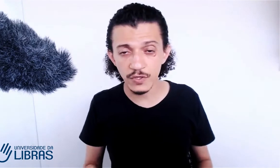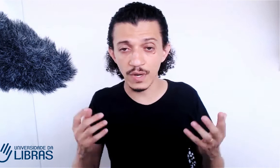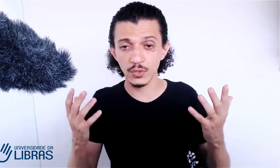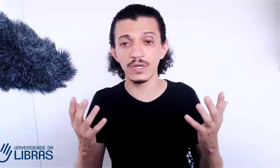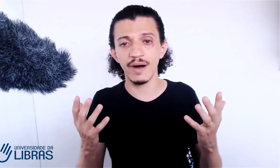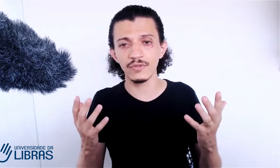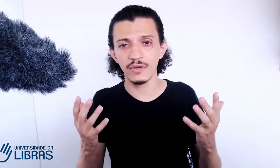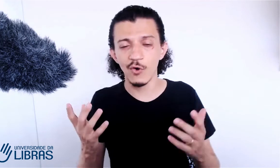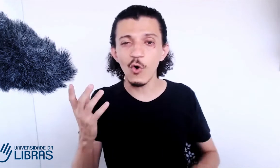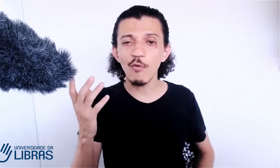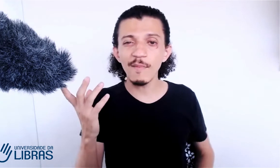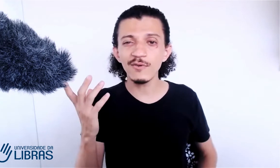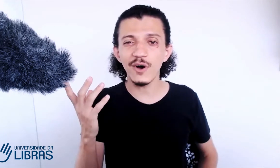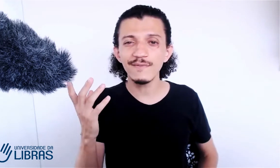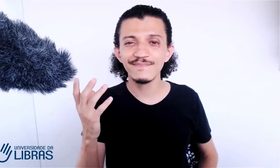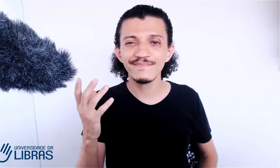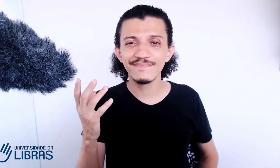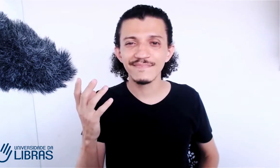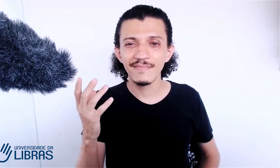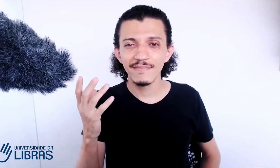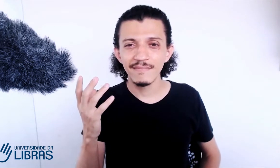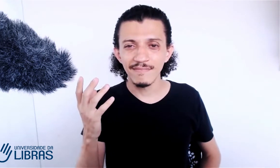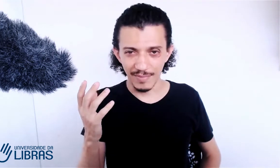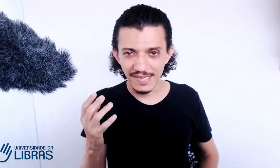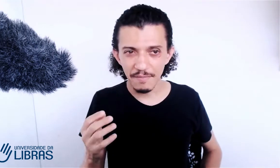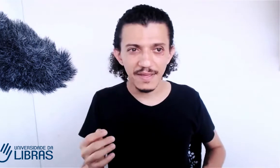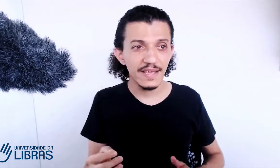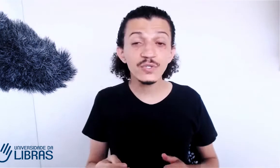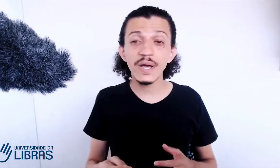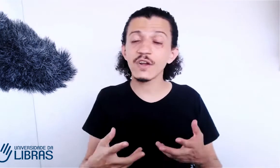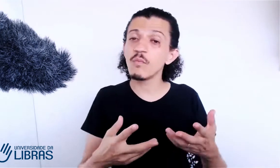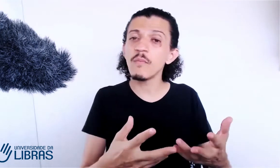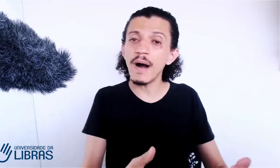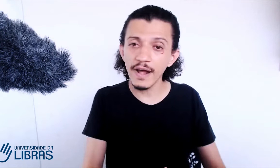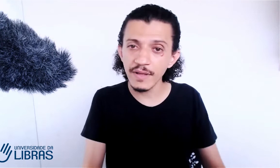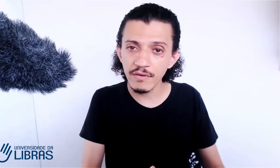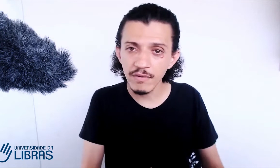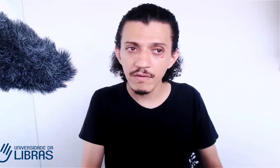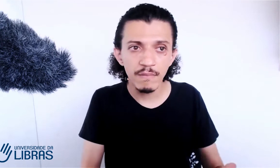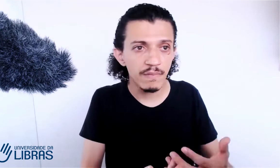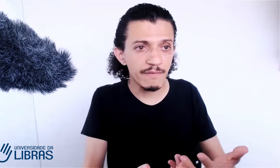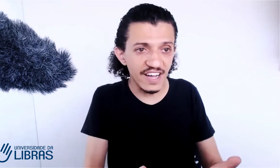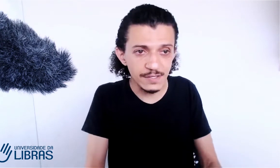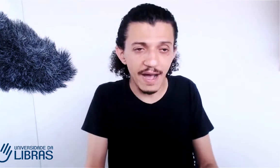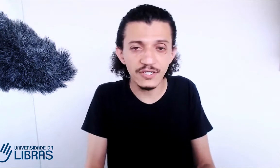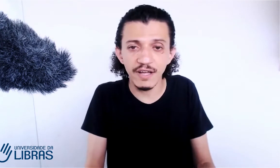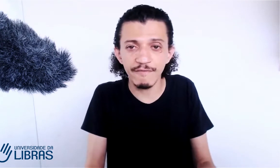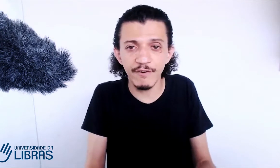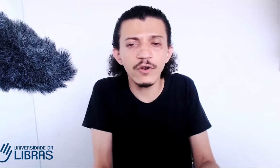com as 2 mãos ou com uma mão só. Percebe? Isso entra como um parâmetro que faz parte da